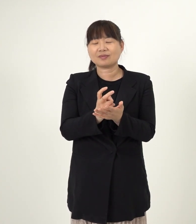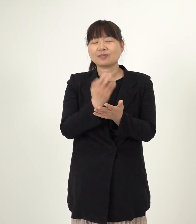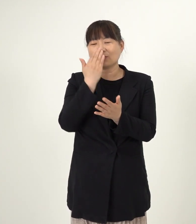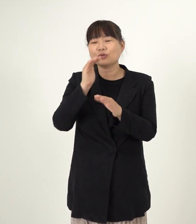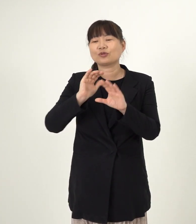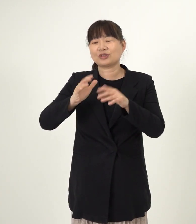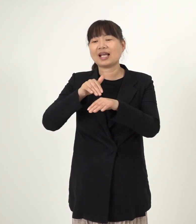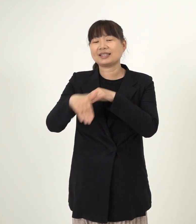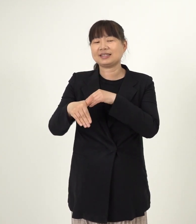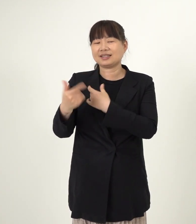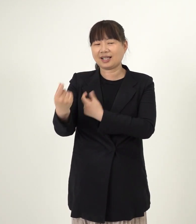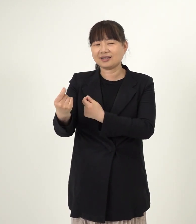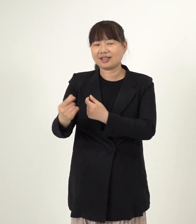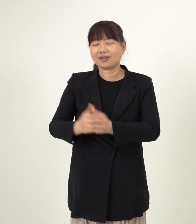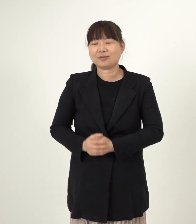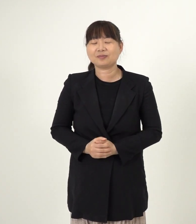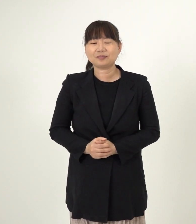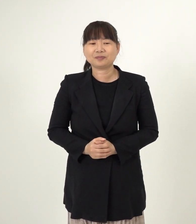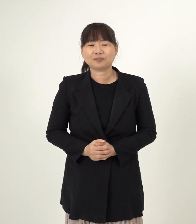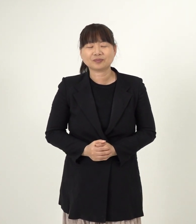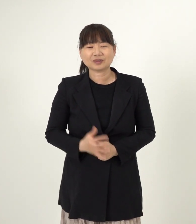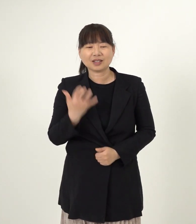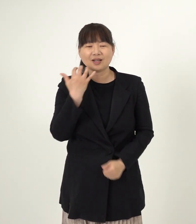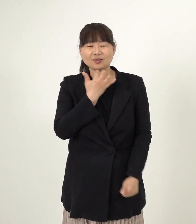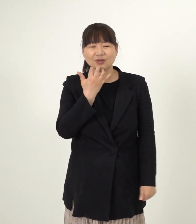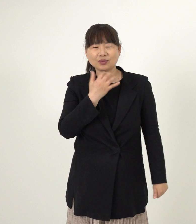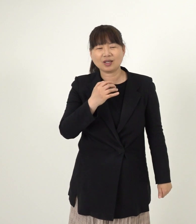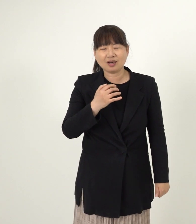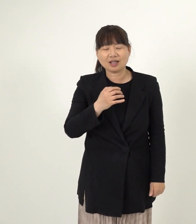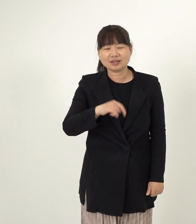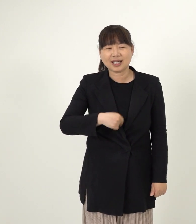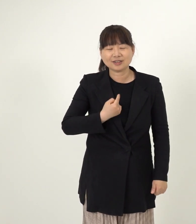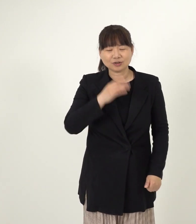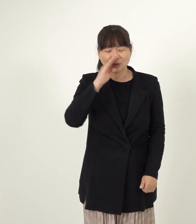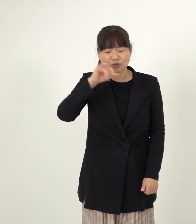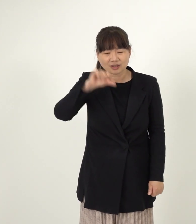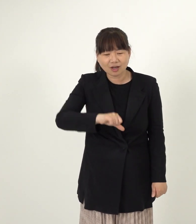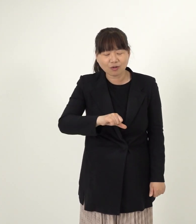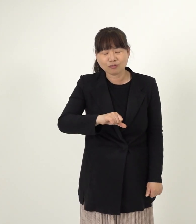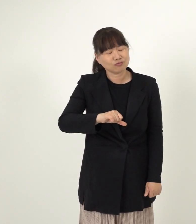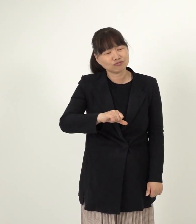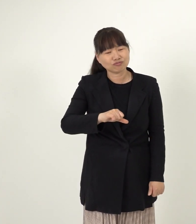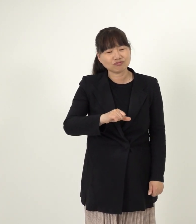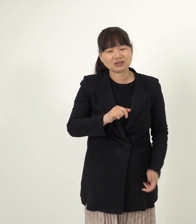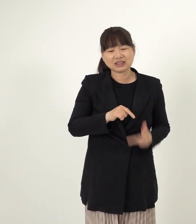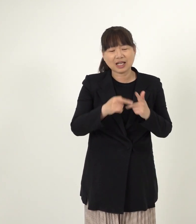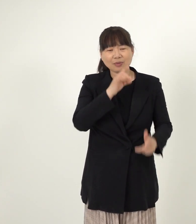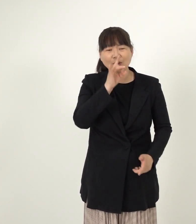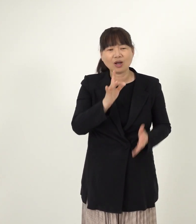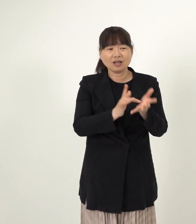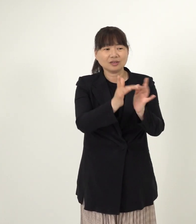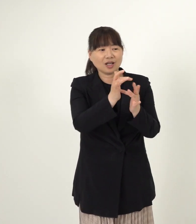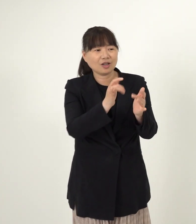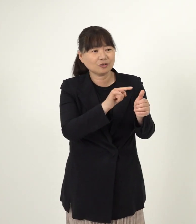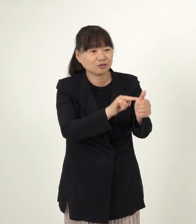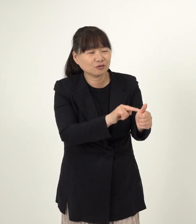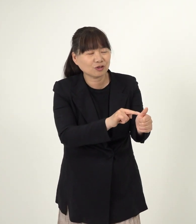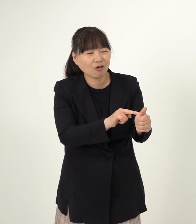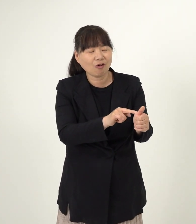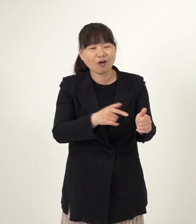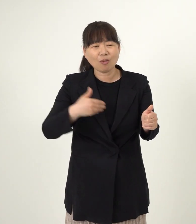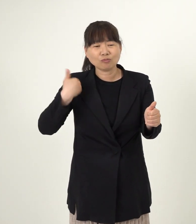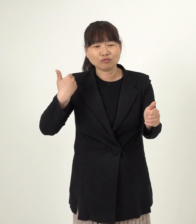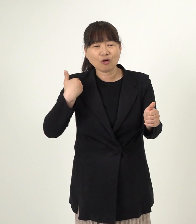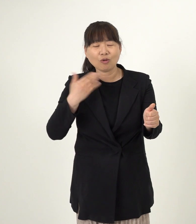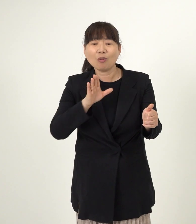자기를 저주했다는 것도 충분한 설명이 안 되고 더더군다나 예수를